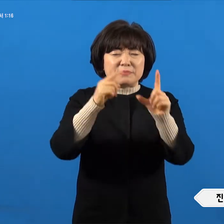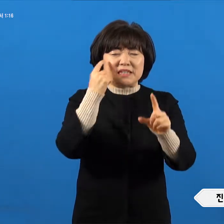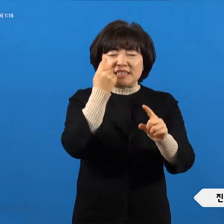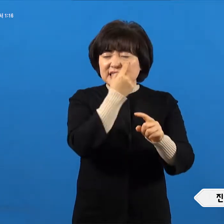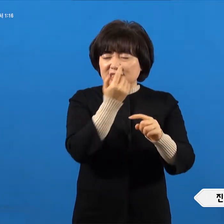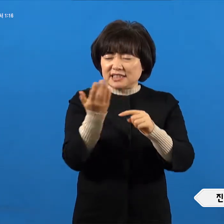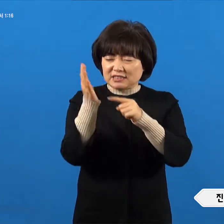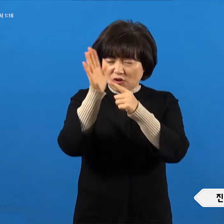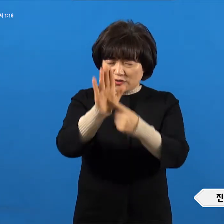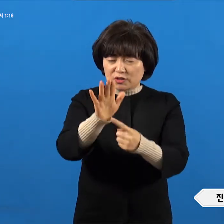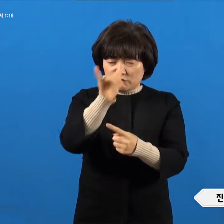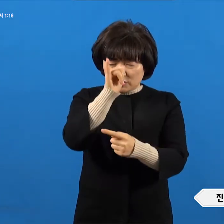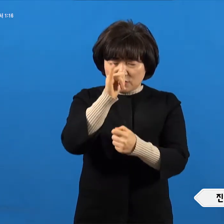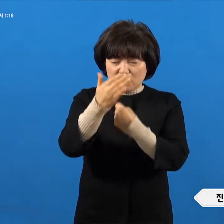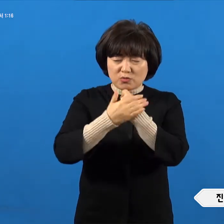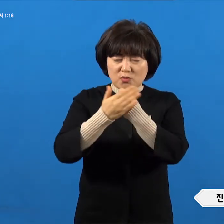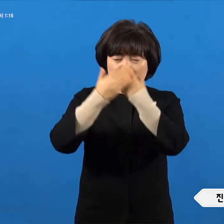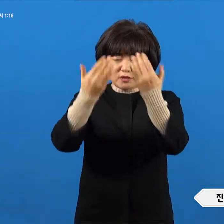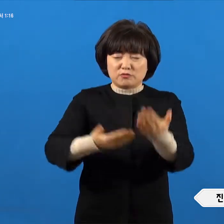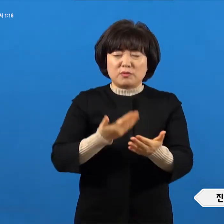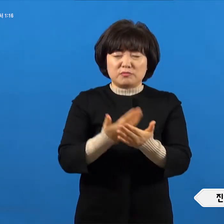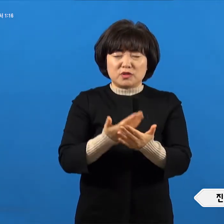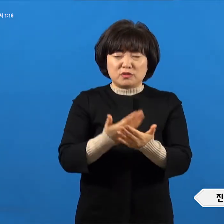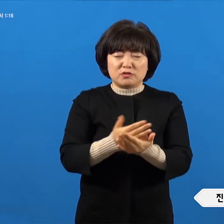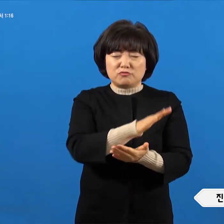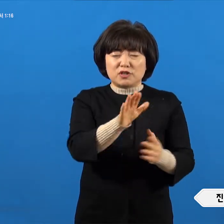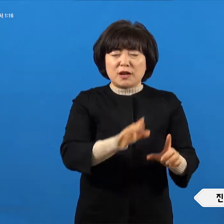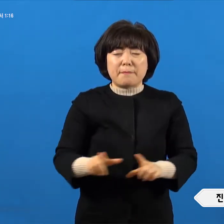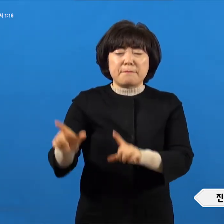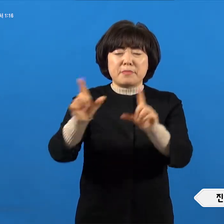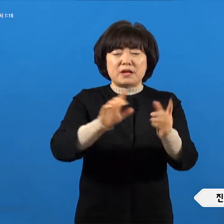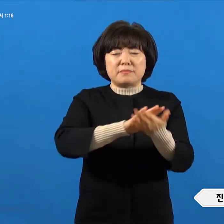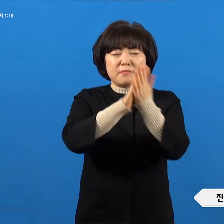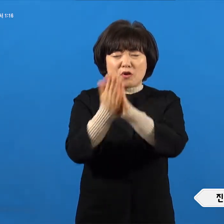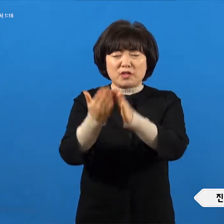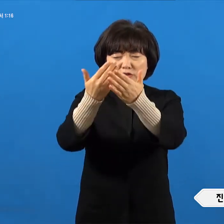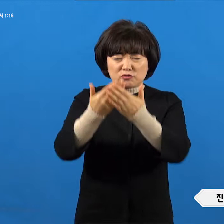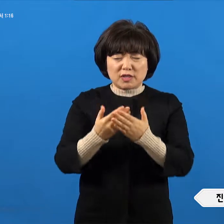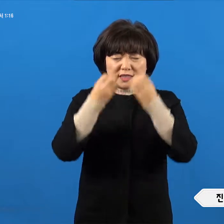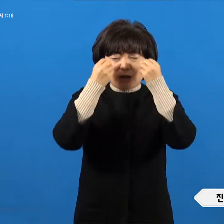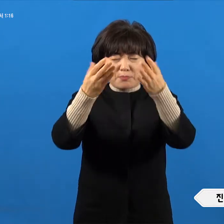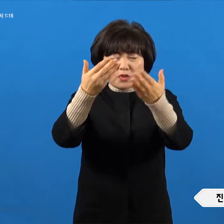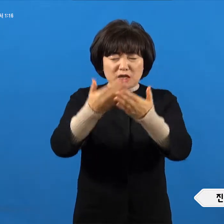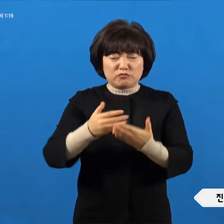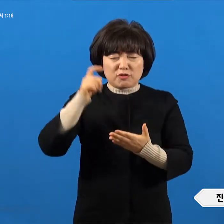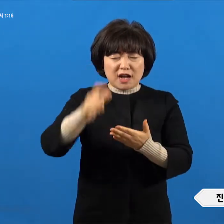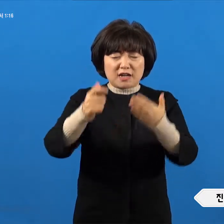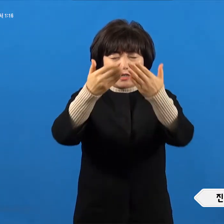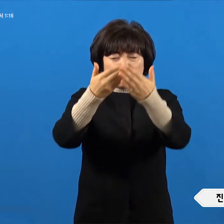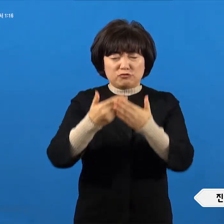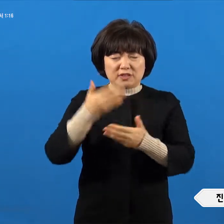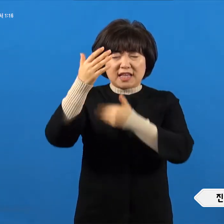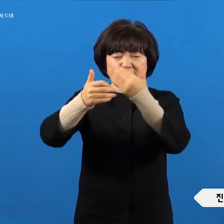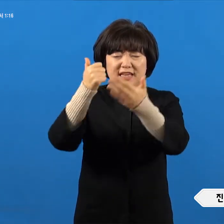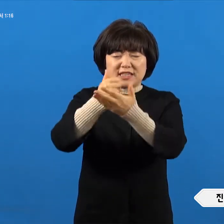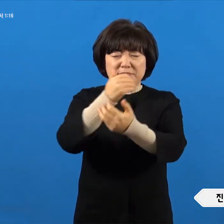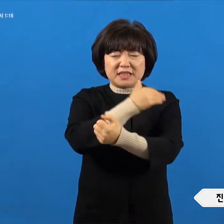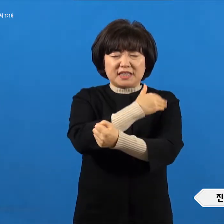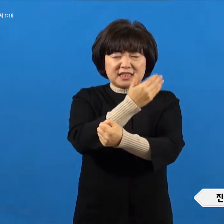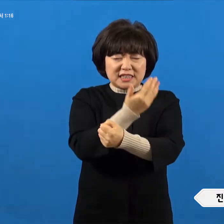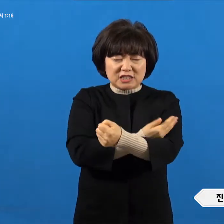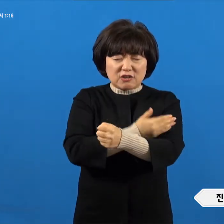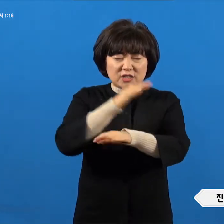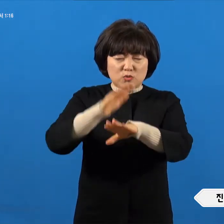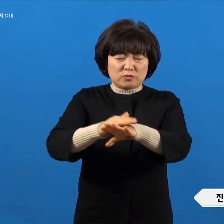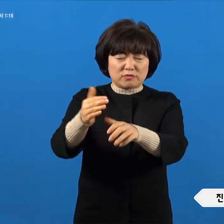하나님 도와주옵소서. 우리를 변화시키시고 새롭게 하시고 강건케 하시는 하나님의 능력의